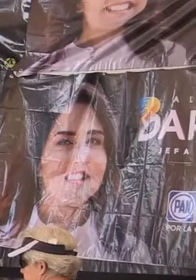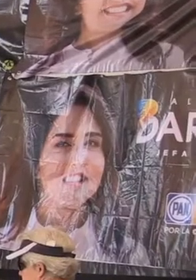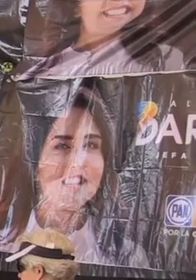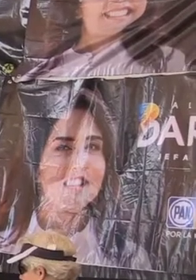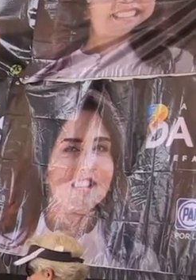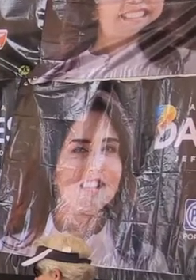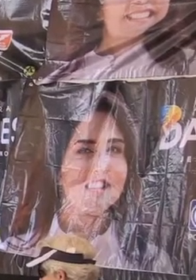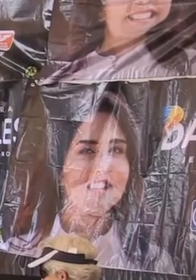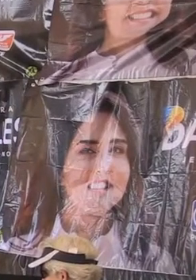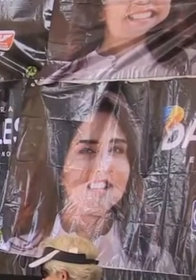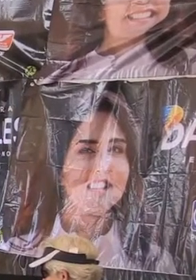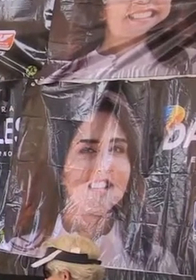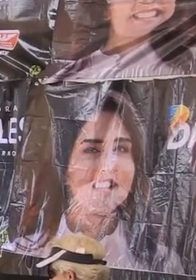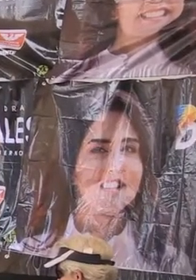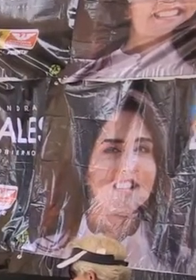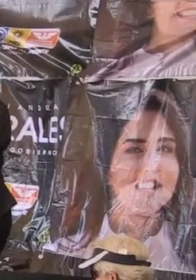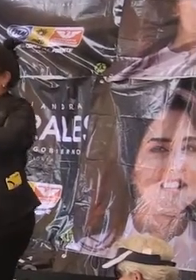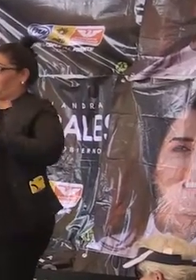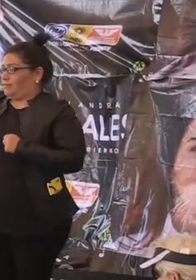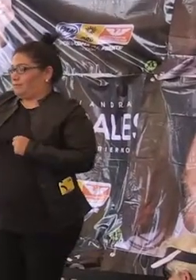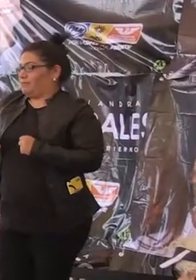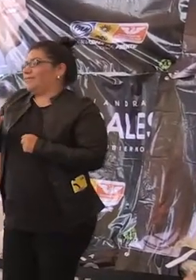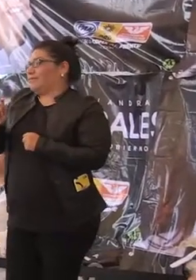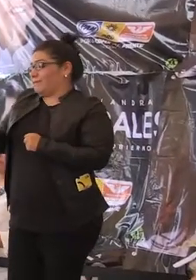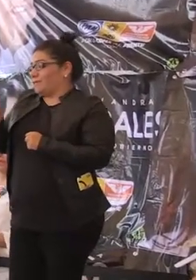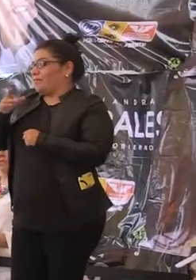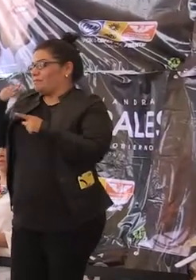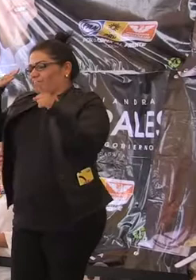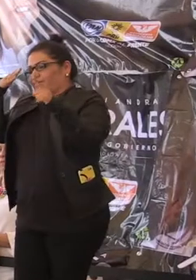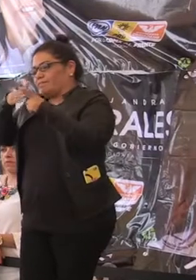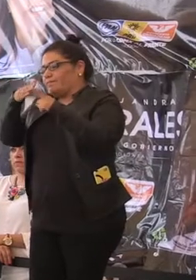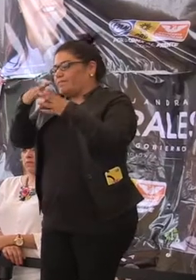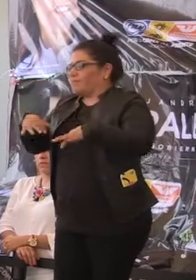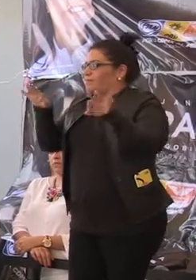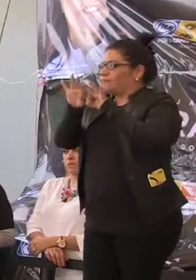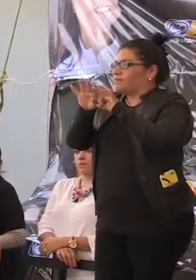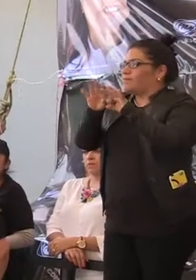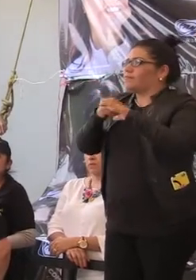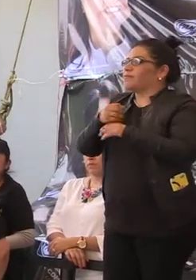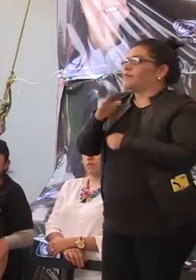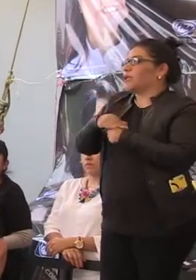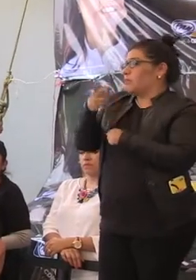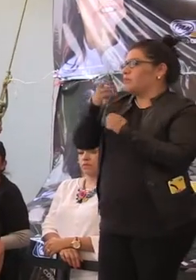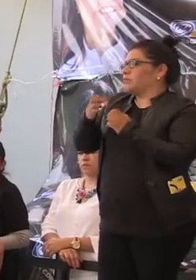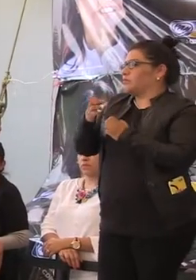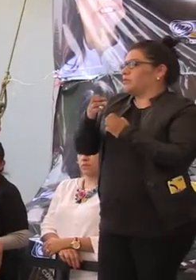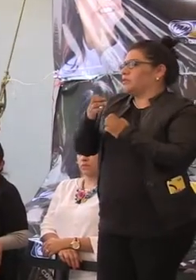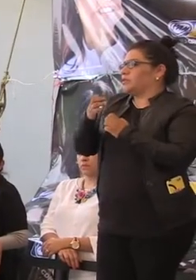necesito convertirme en la próxima jefa de gobierno. Ese es mi objetivo más importante. porque